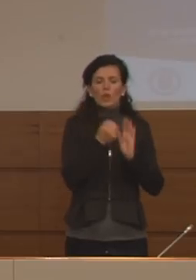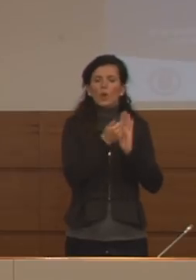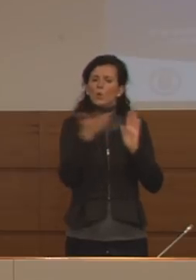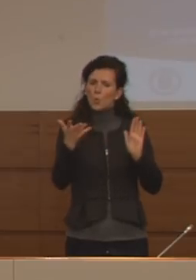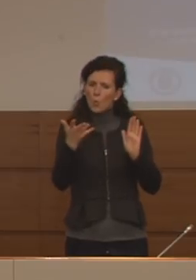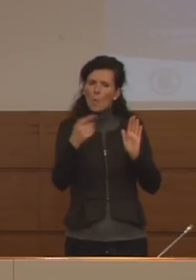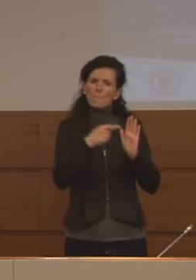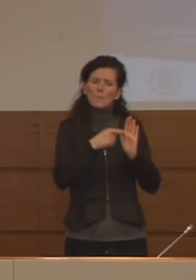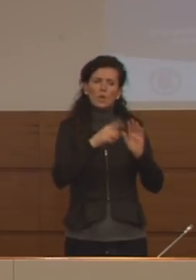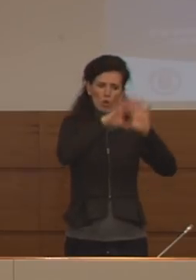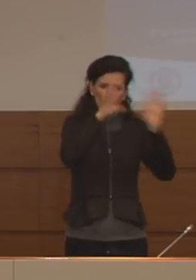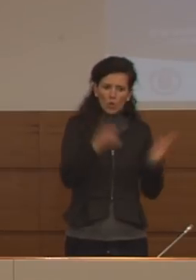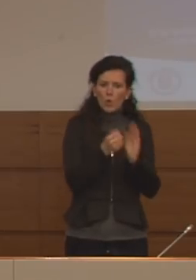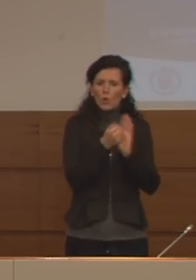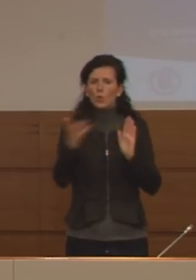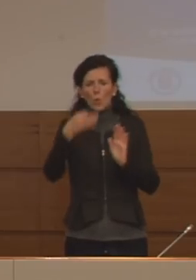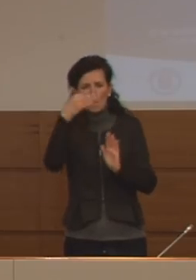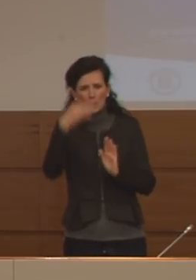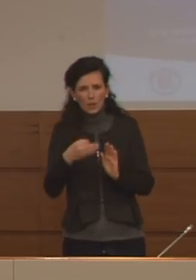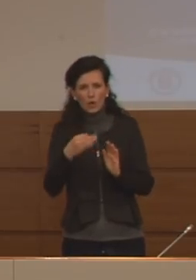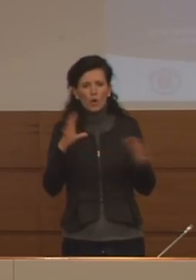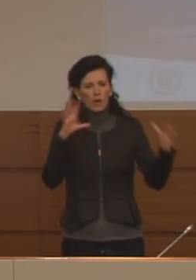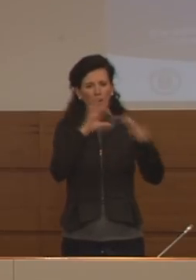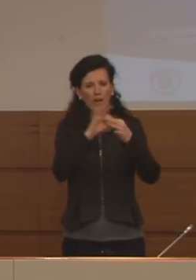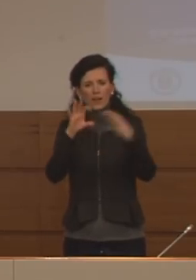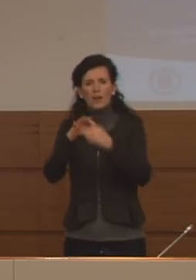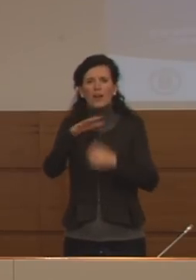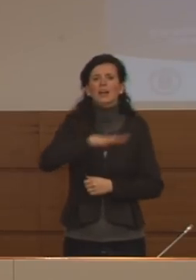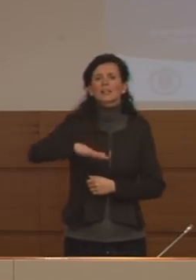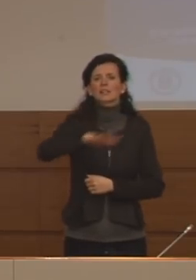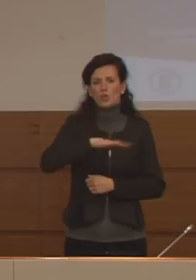relativi collegati anche con i territori